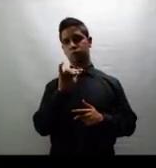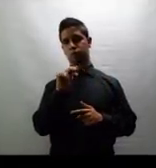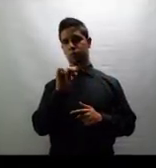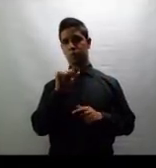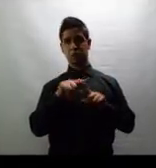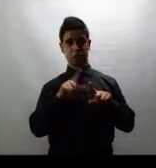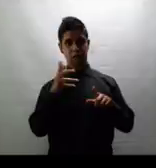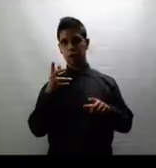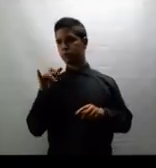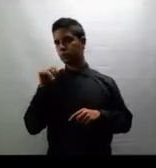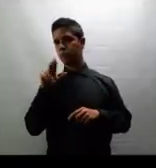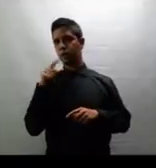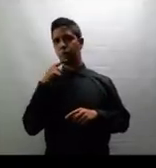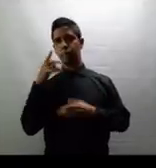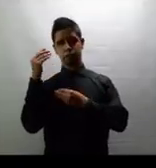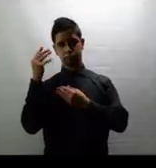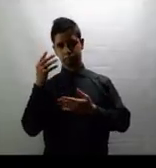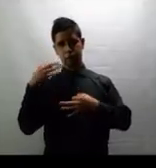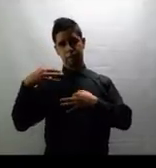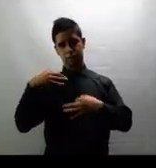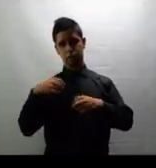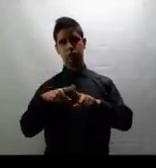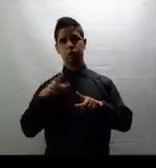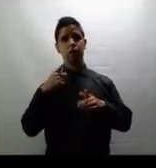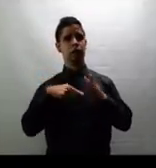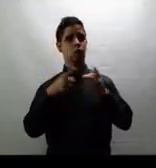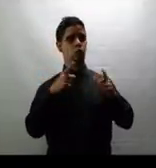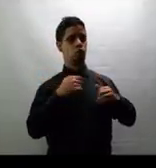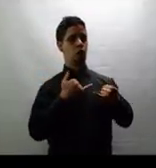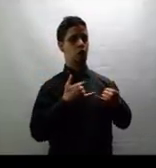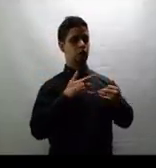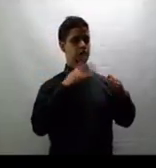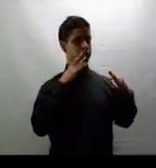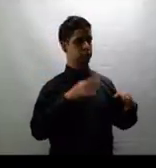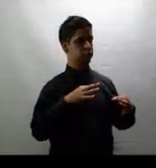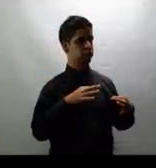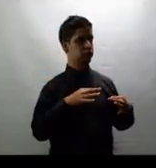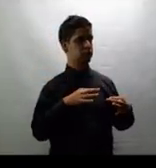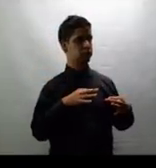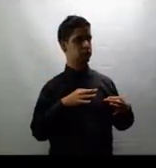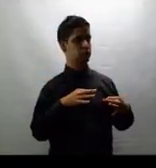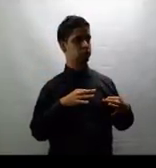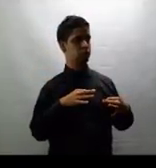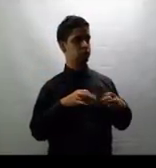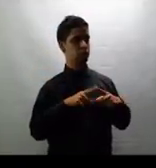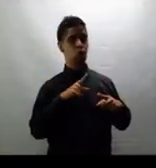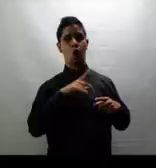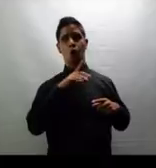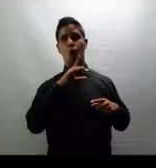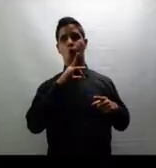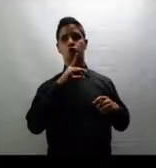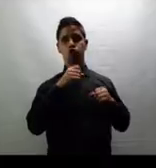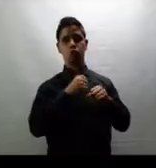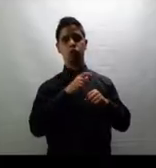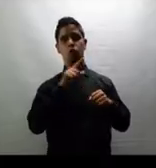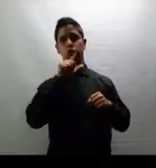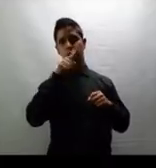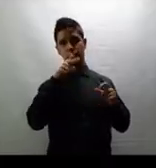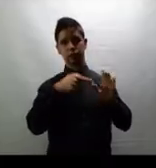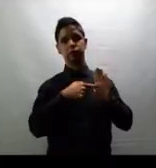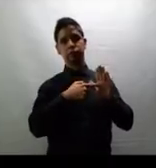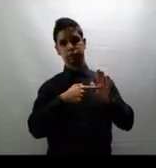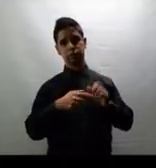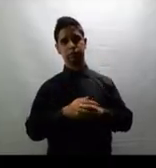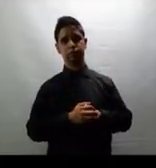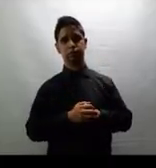es que como pasa que hacen una decisión ahora pero tú la ves ocho o diez años después entonces qué